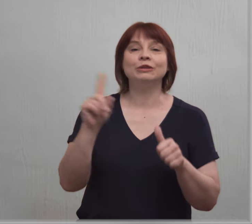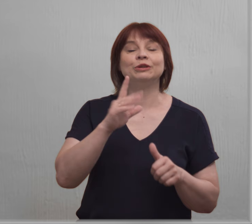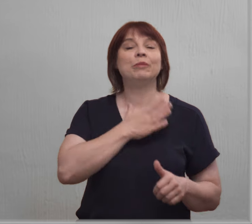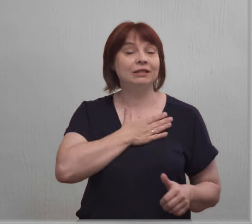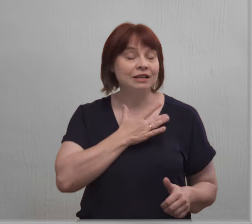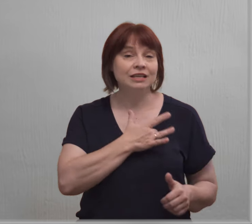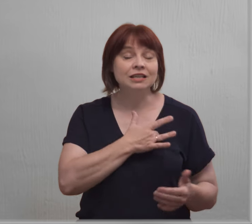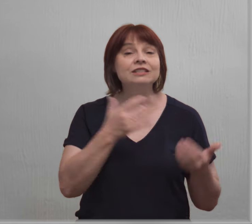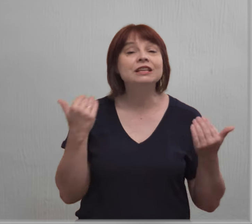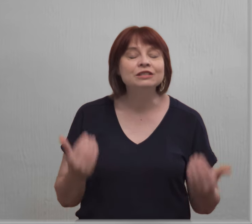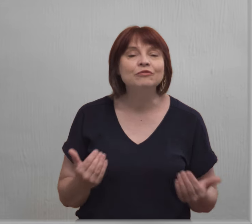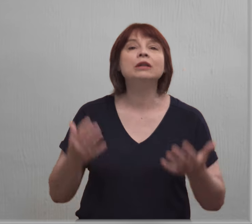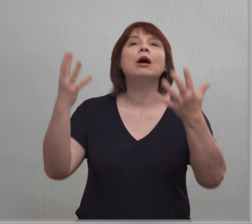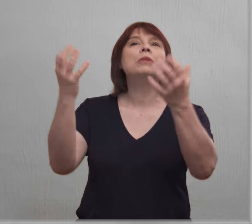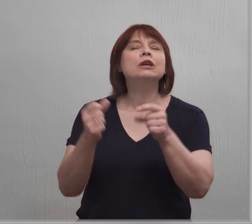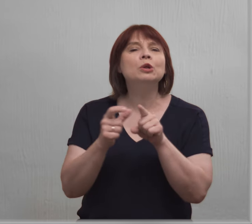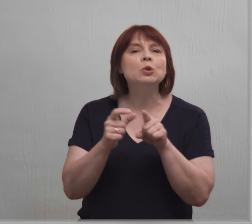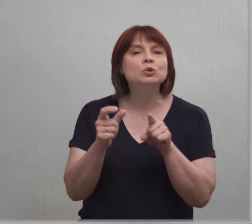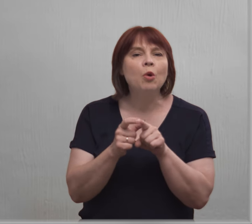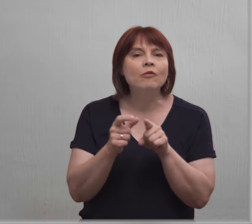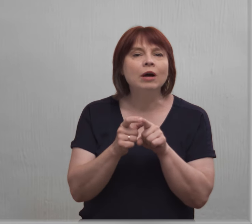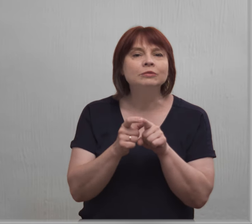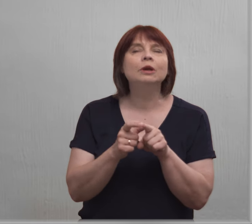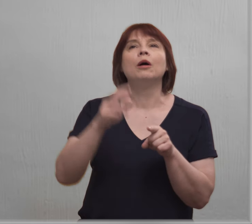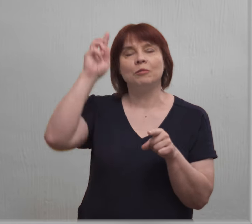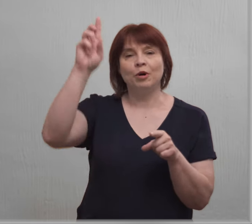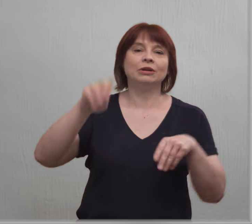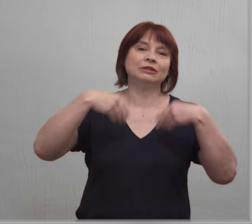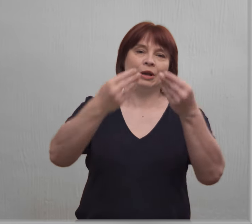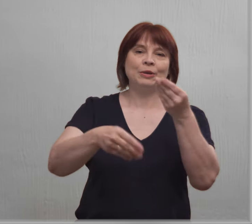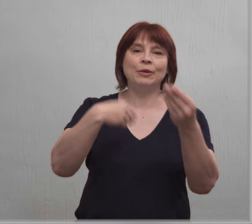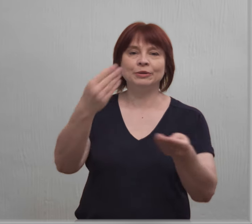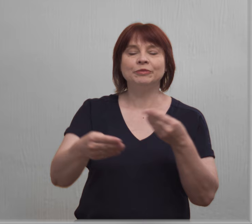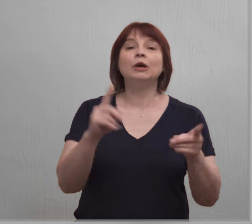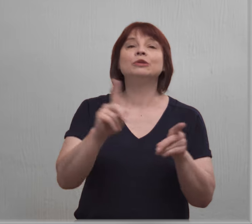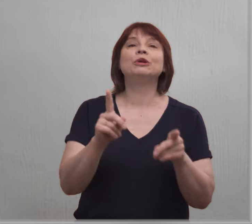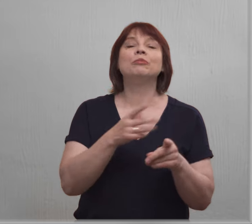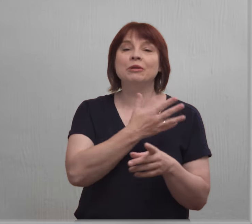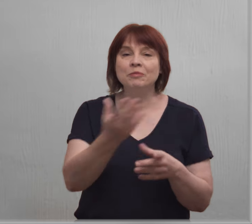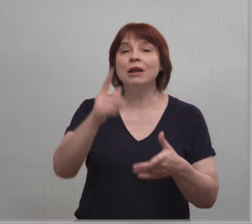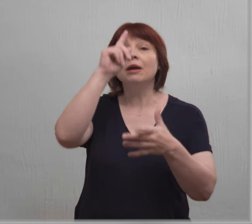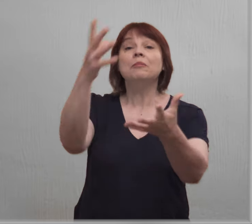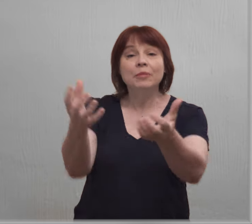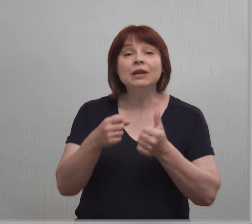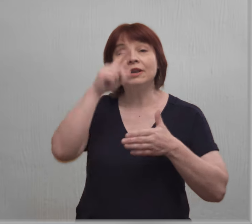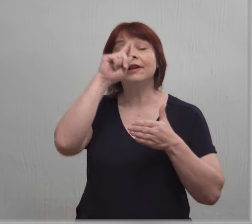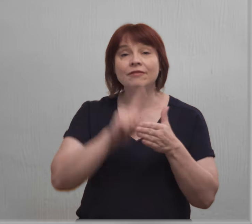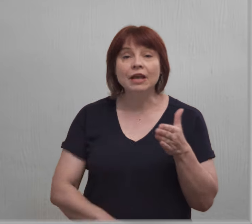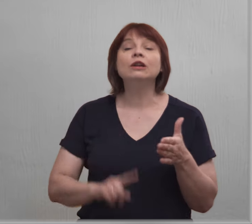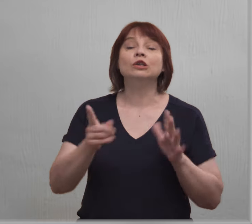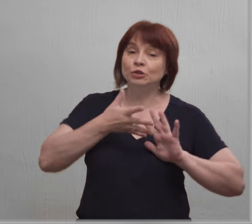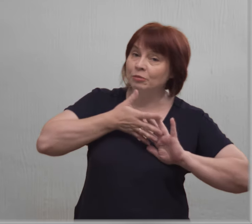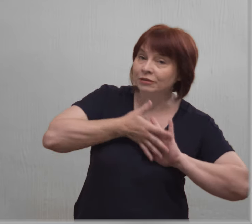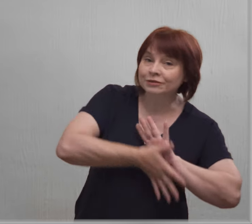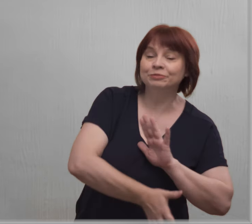наше сердце сегодня приняло то слово, которое Господь дает, чтобы мы растворили его верой и чтобы оно произвело